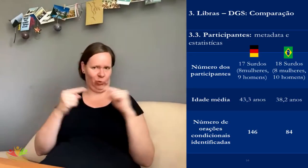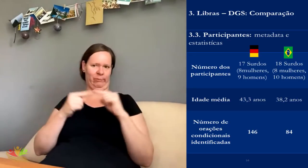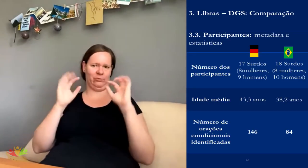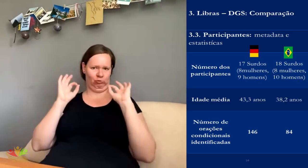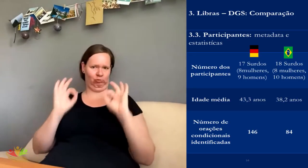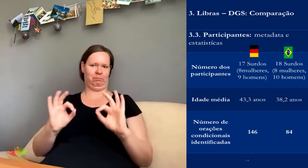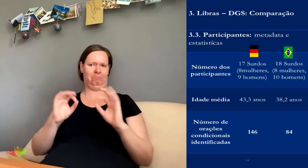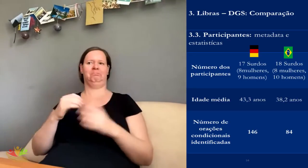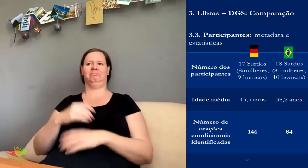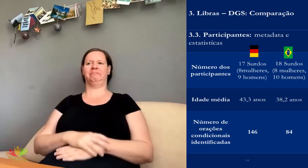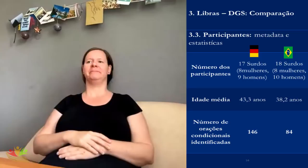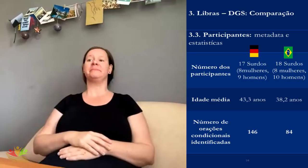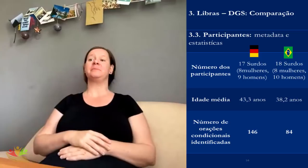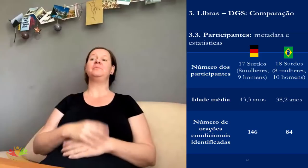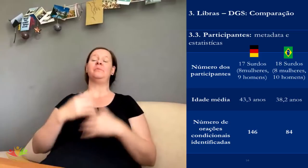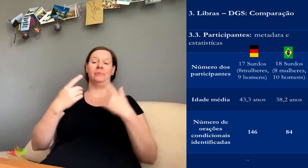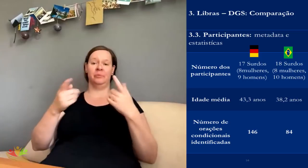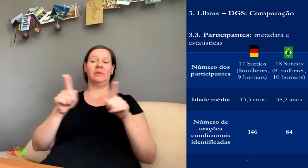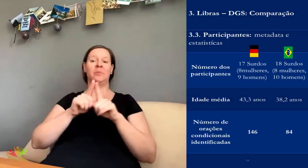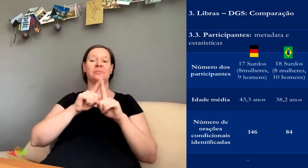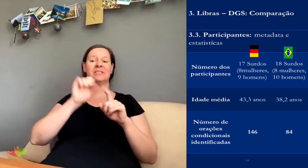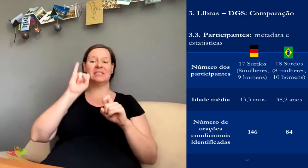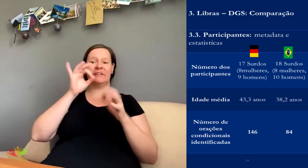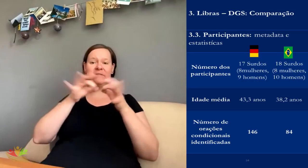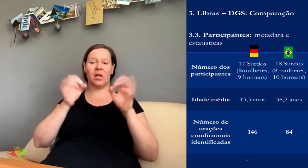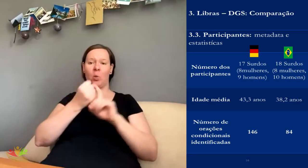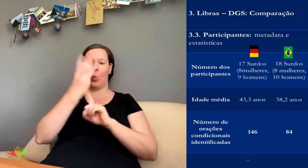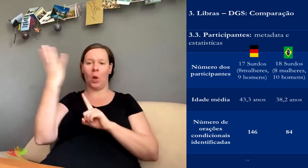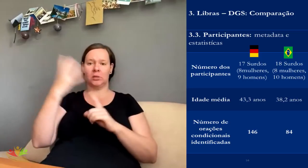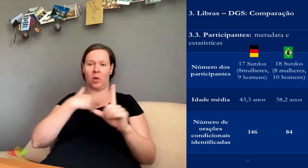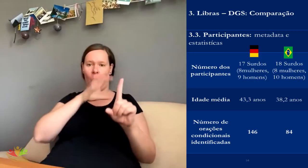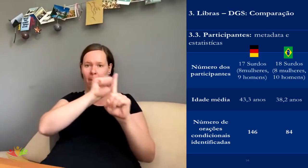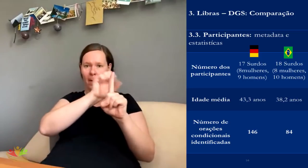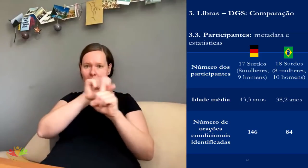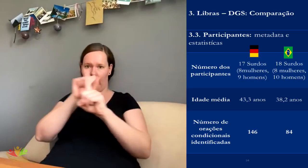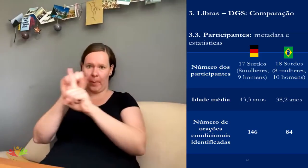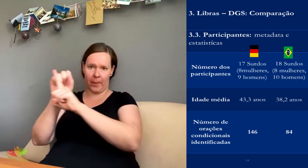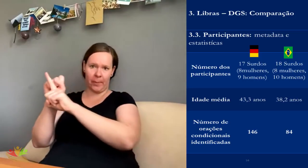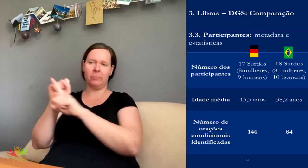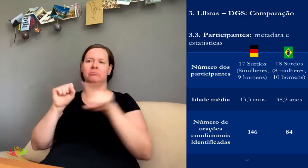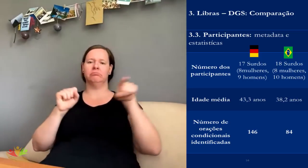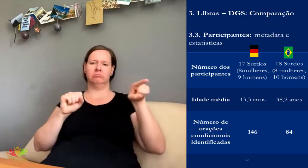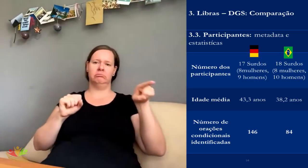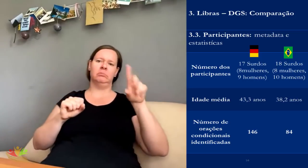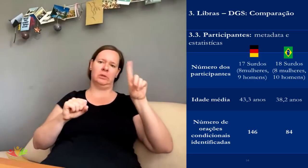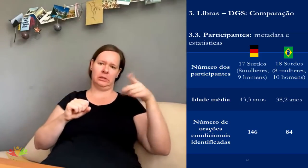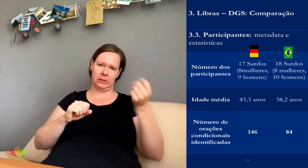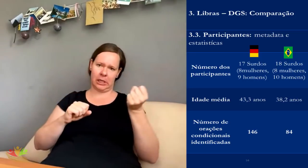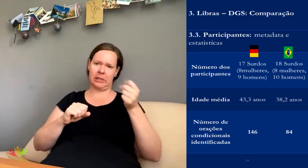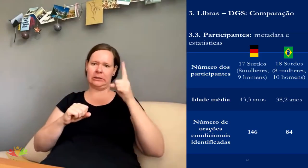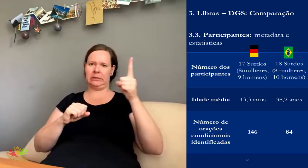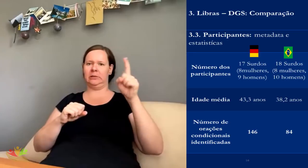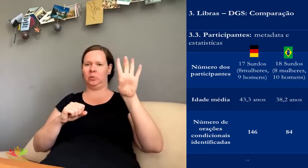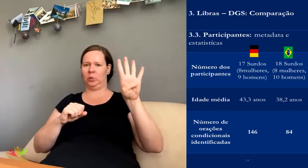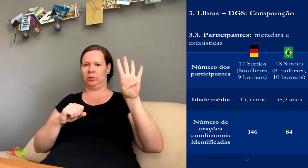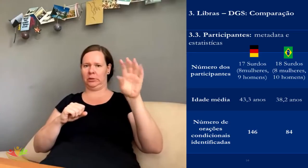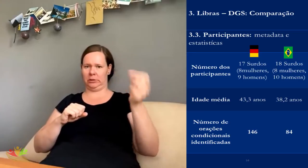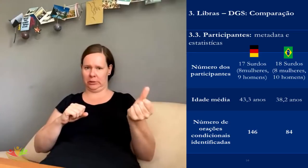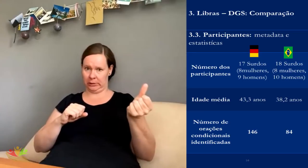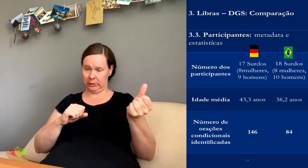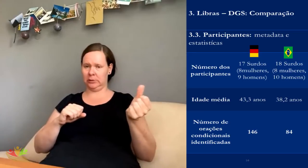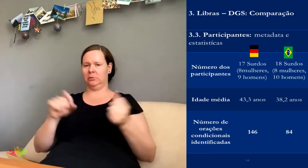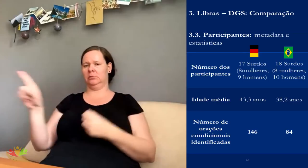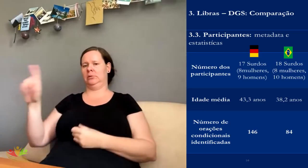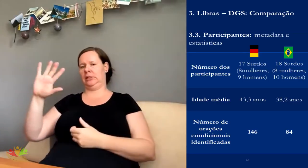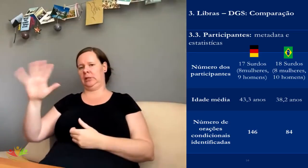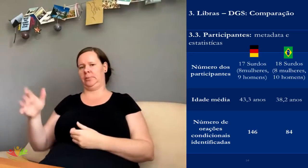o grupo do Brasil é mais jovem do que o grupo alemão. E quantas orações condicionais a